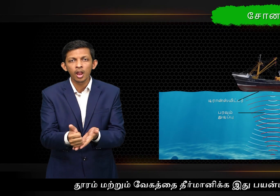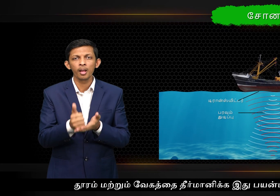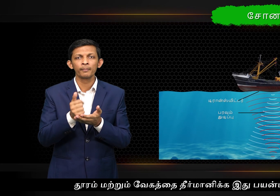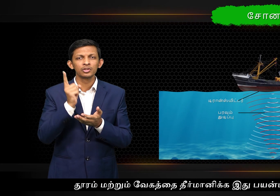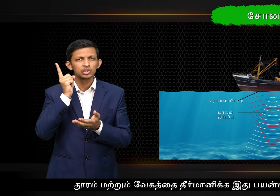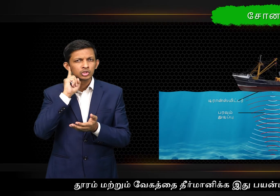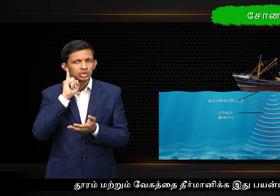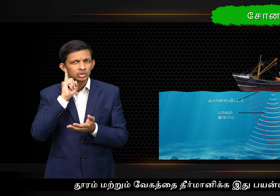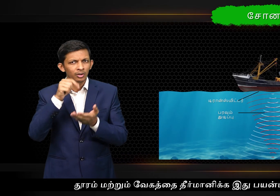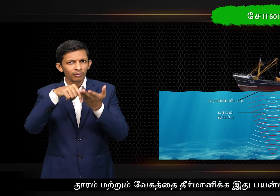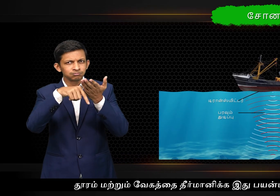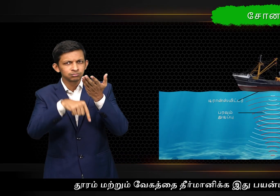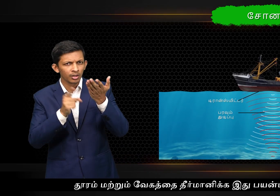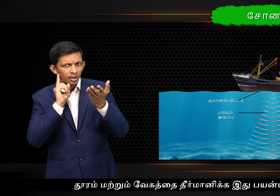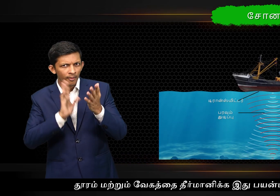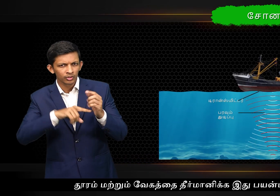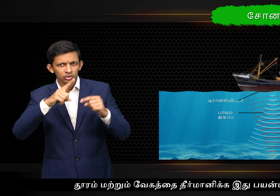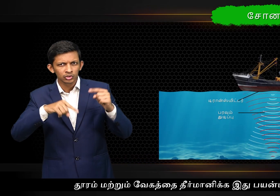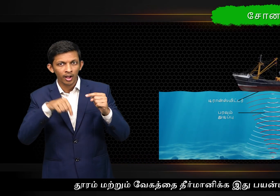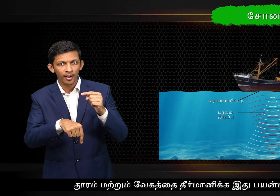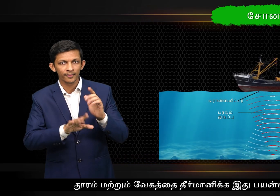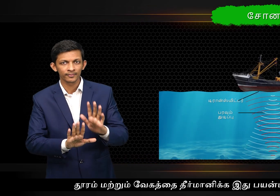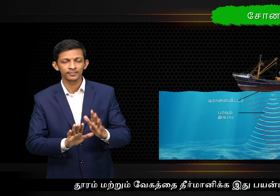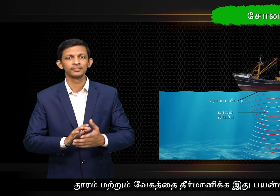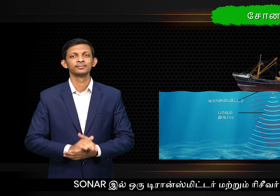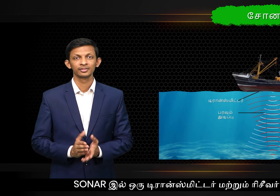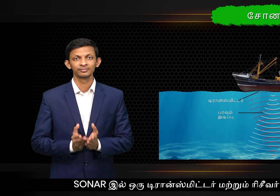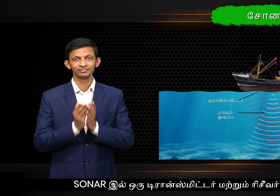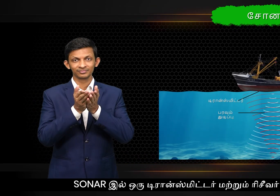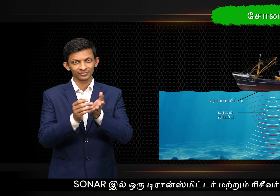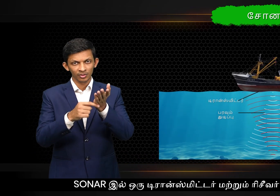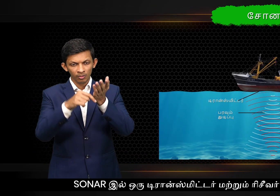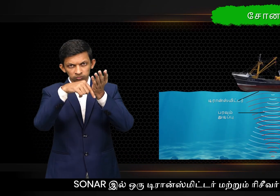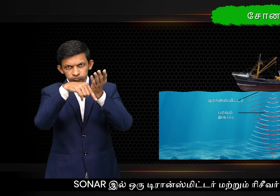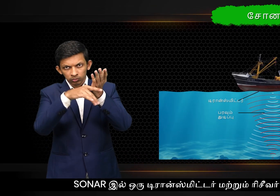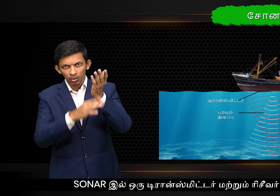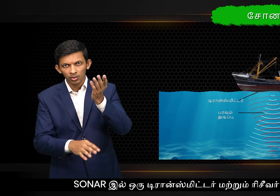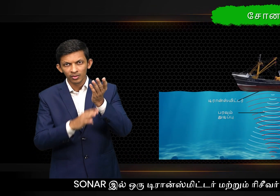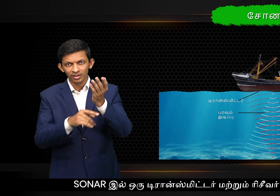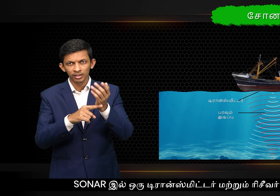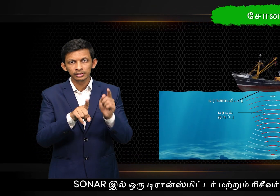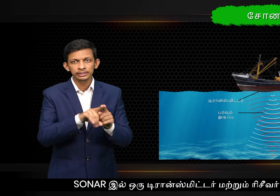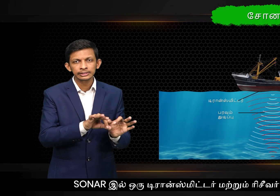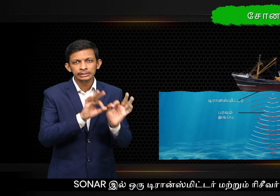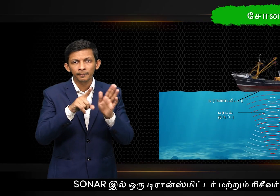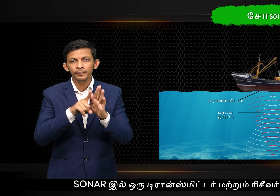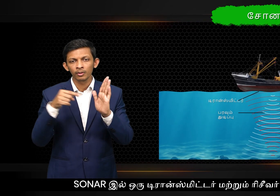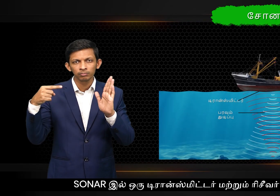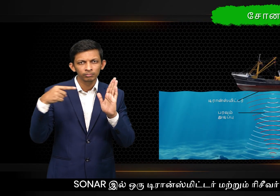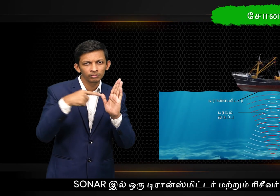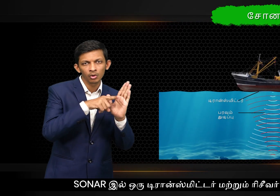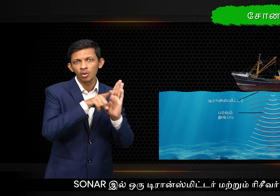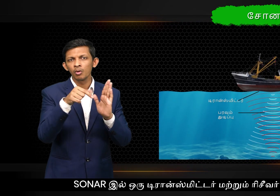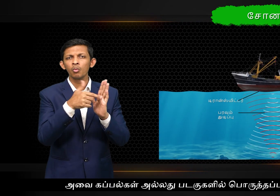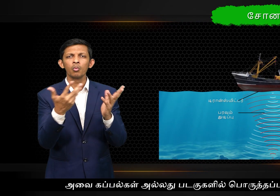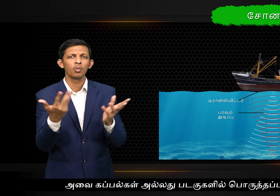தூரம் மற்றும் வேகத்தை தீர்மானிக்க இது பயன்படுகிறது. சோனாரில் ஒரு டிரான்ஸ்மீட்டர் மற்றும் ரிசீவர்